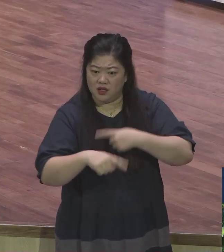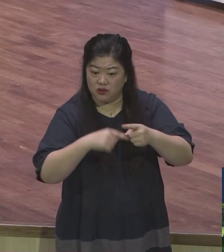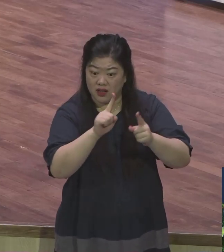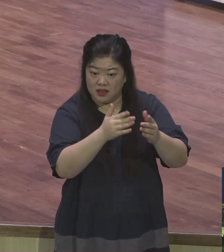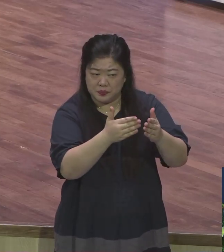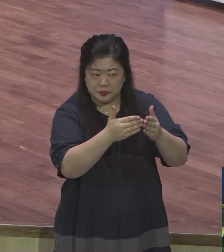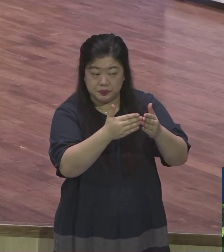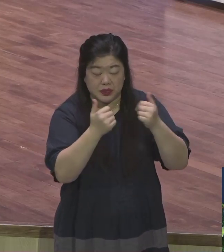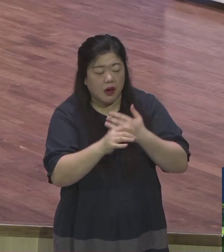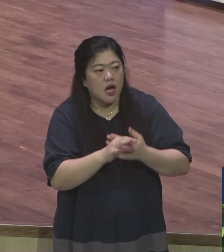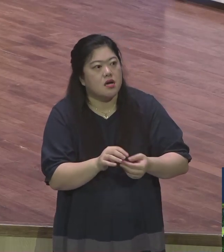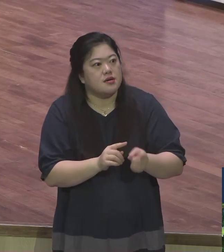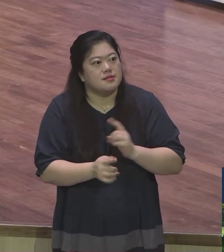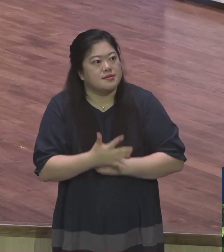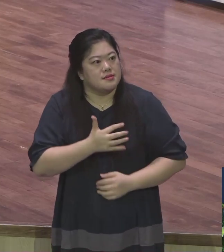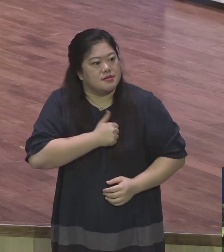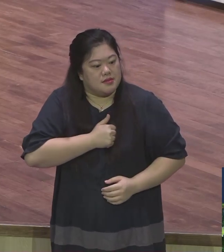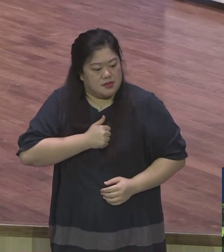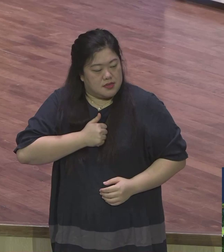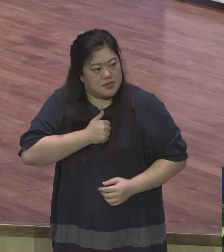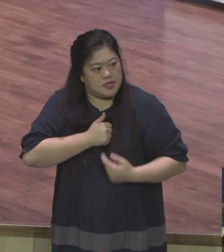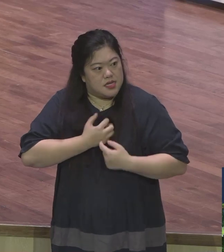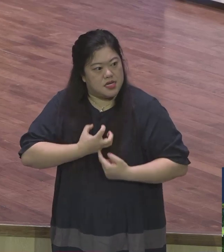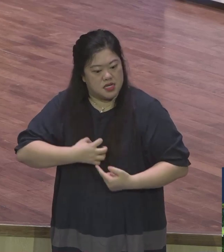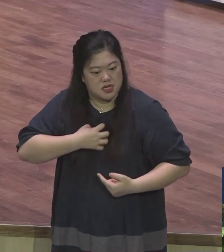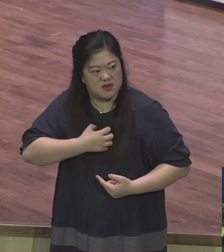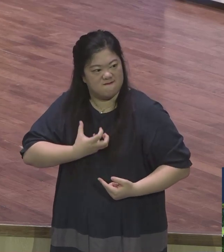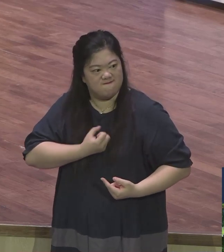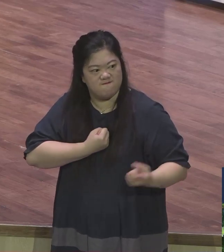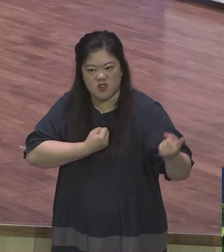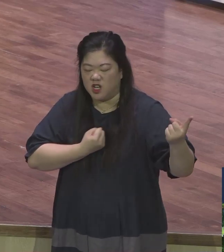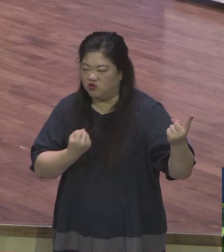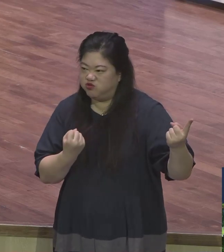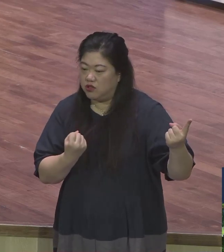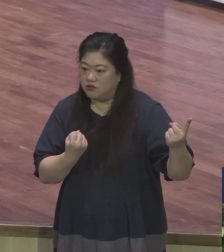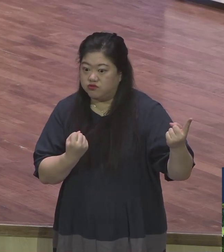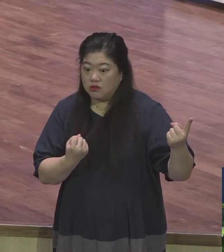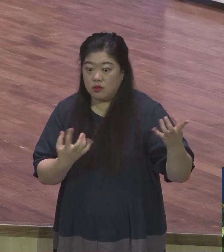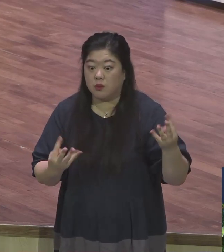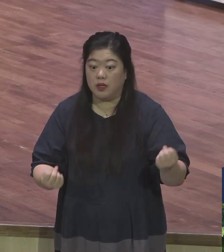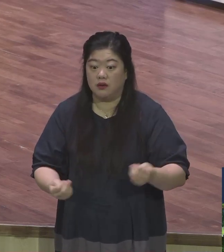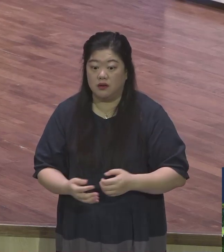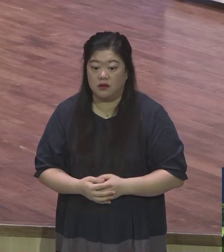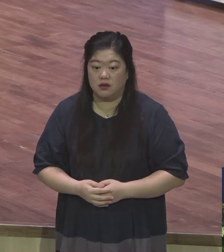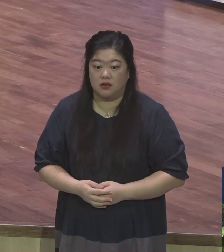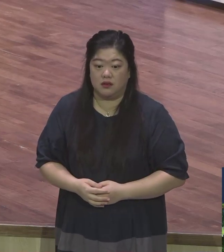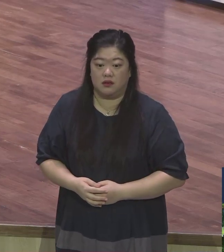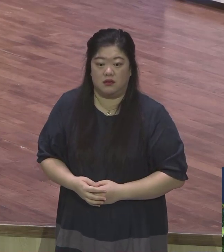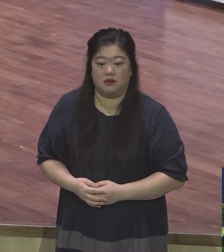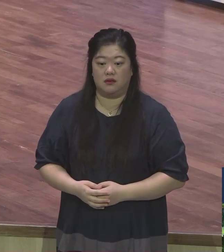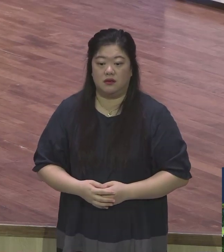그게 사단 통로요. 그 사람의 큰 영적 문제가 들어가버린 거예요. 여러분 미워하는 바람이.